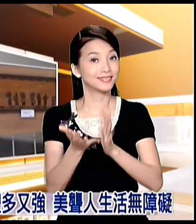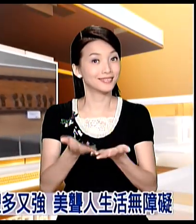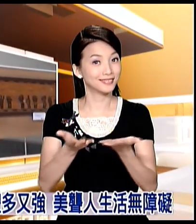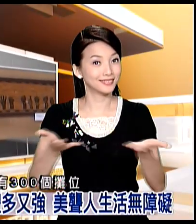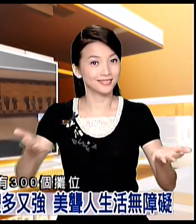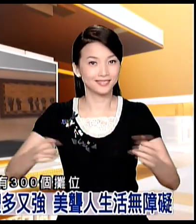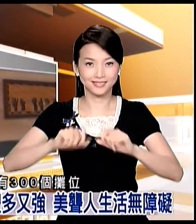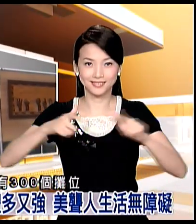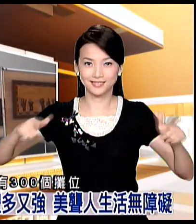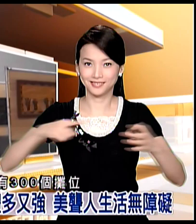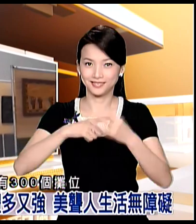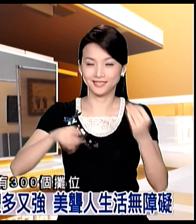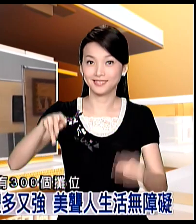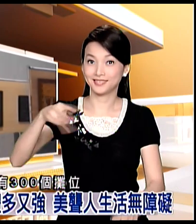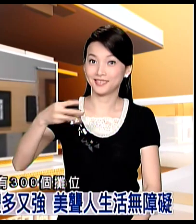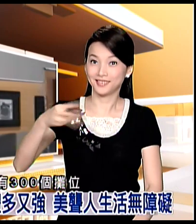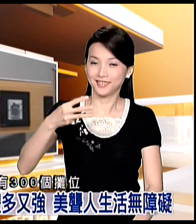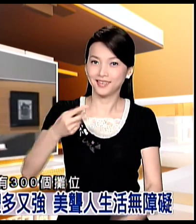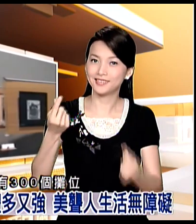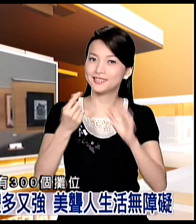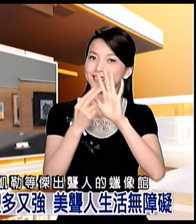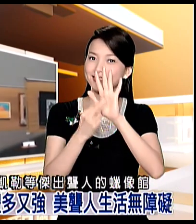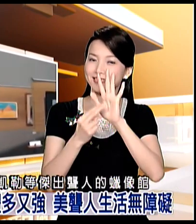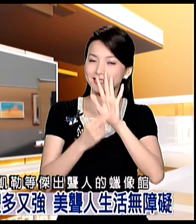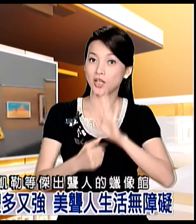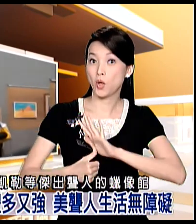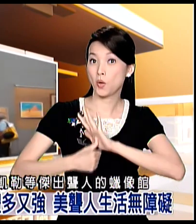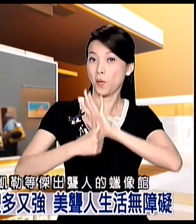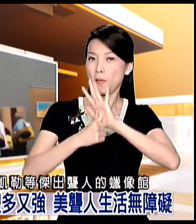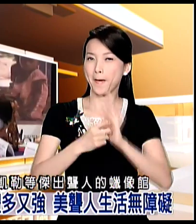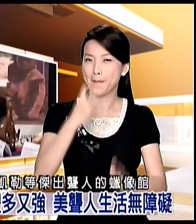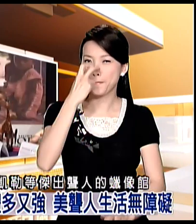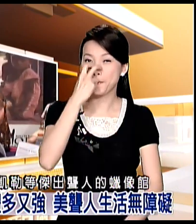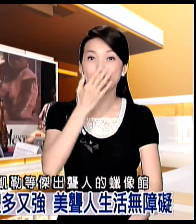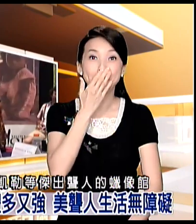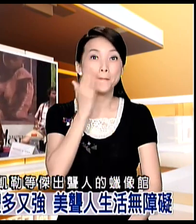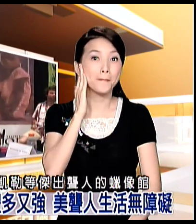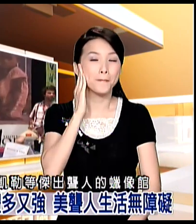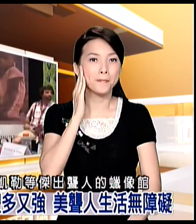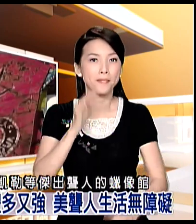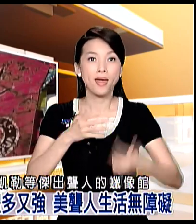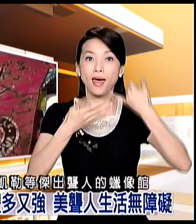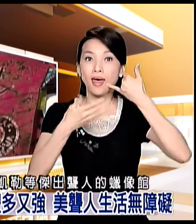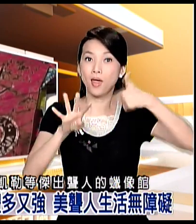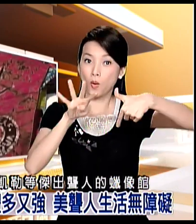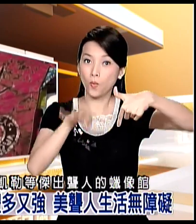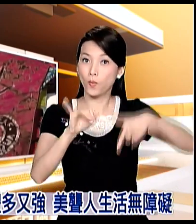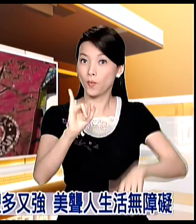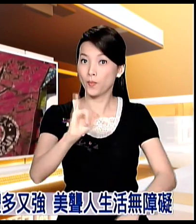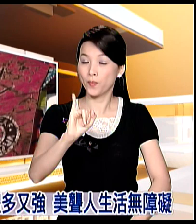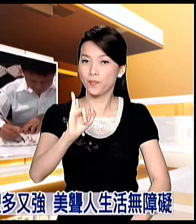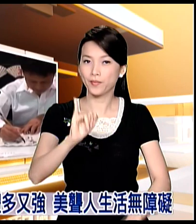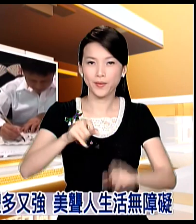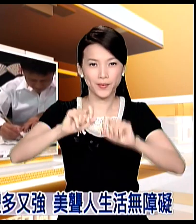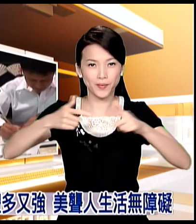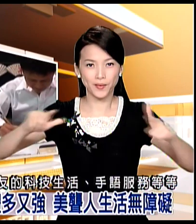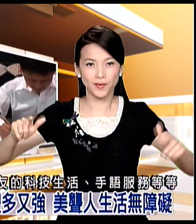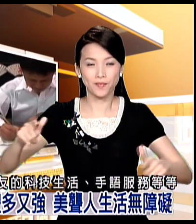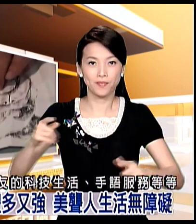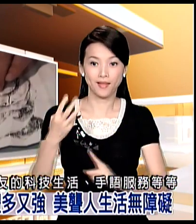展场当中有300个摊位，以及海伦·凯勒等杰出聋人的蜡像馆，栩栩如生。而听障